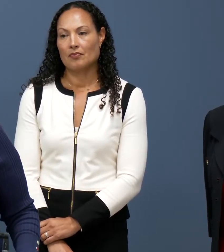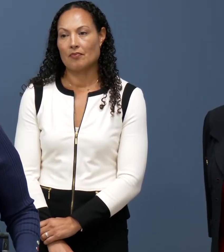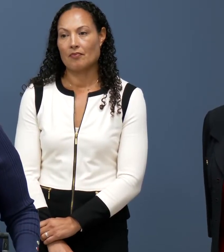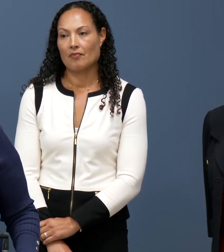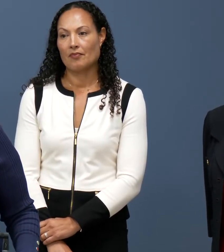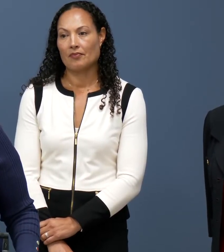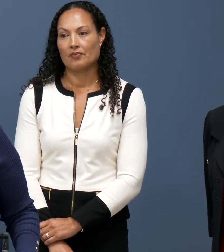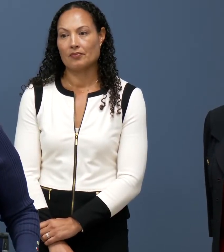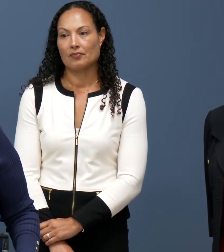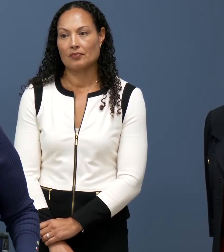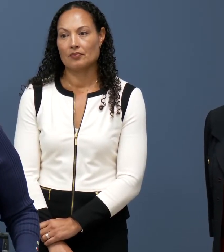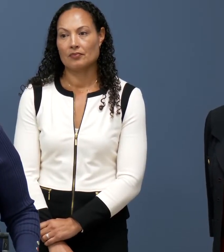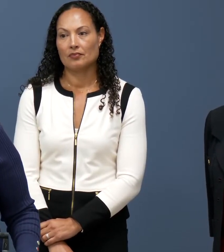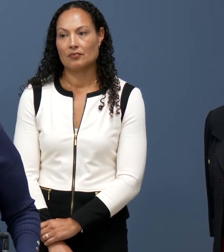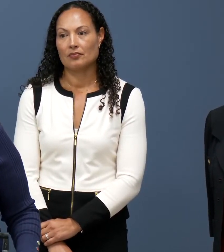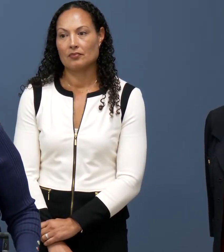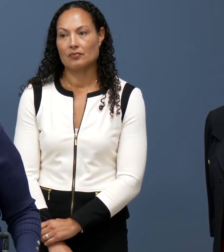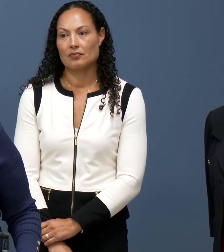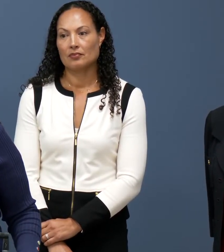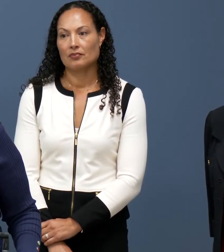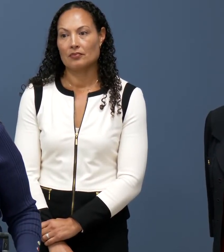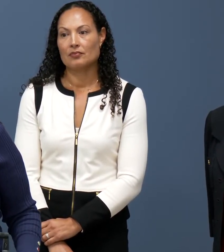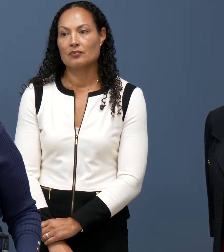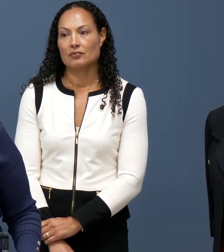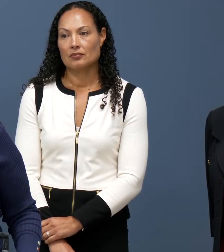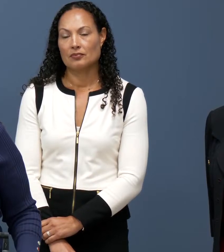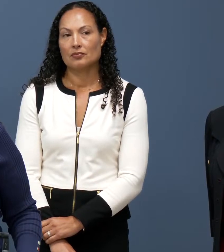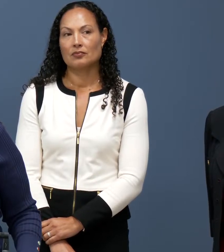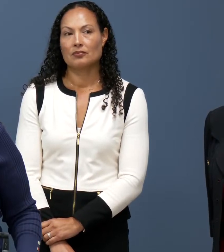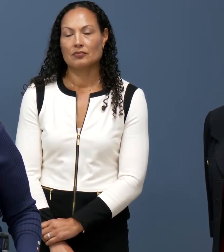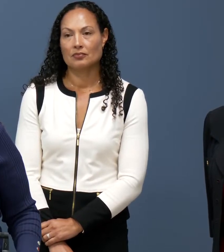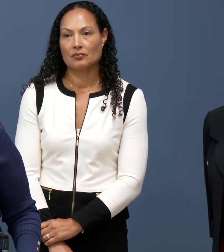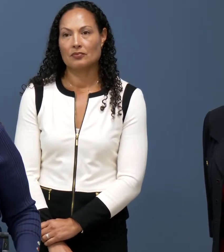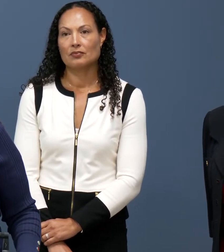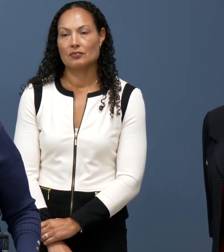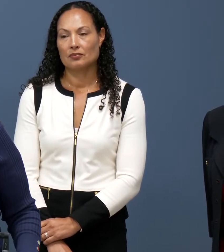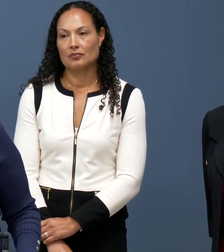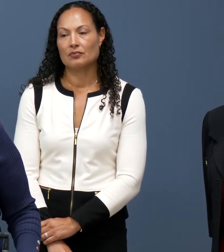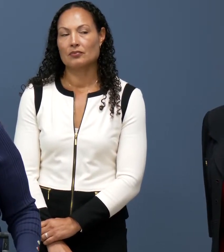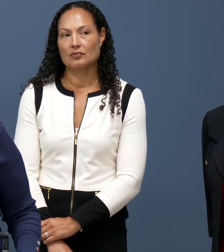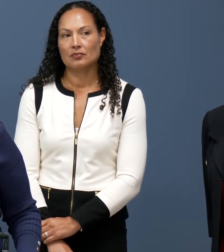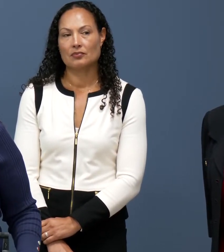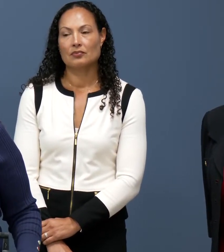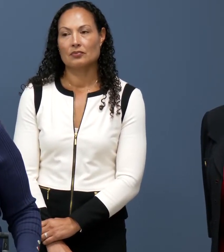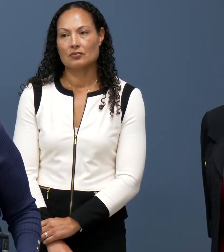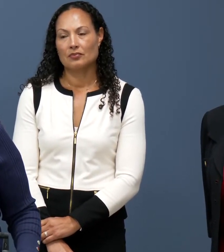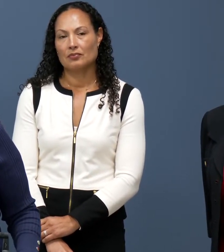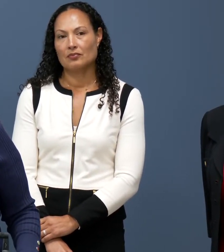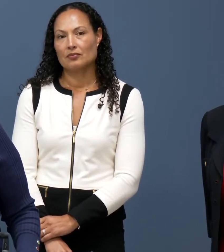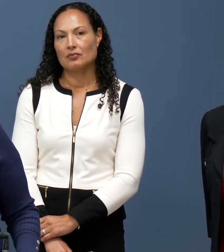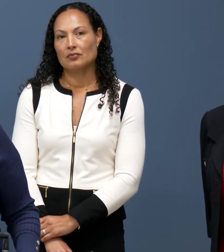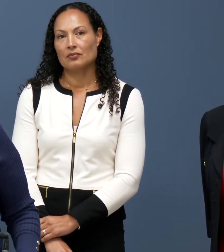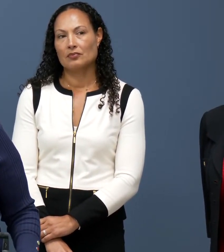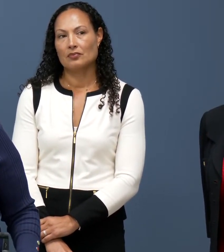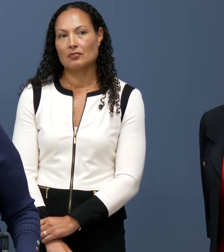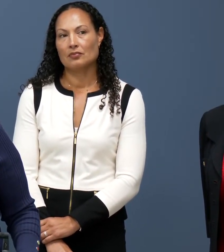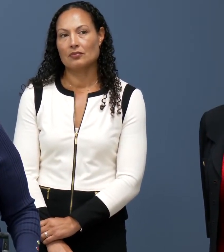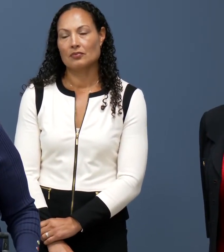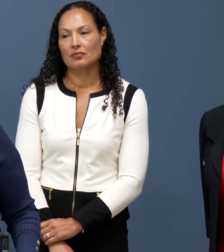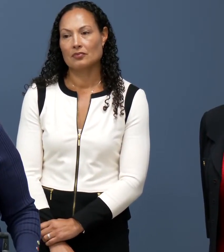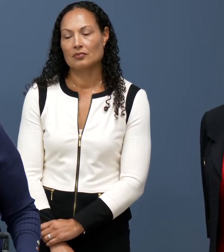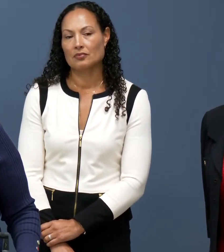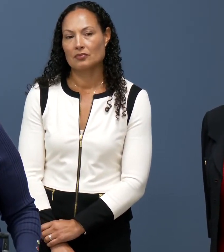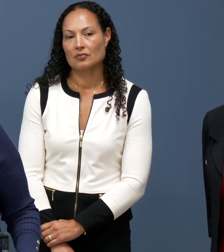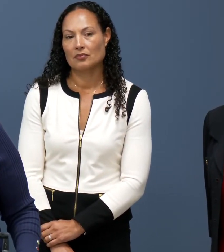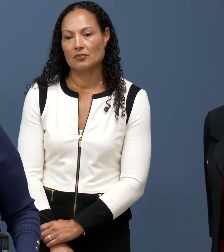estamos a la altura de la tarea. Gracias a todos por acompañarnos hoy para conocer los resultados del recuento puntual de las personas